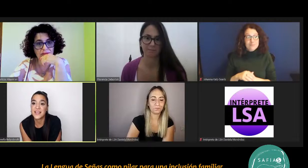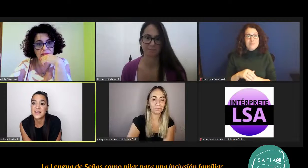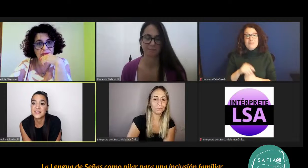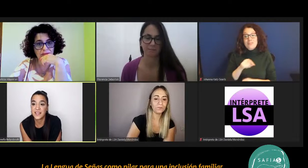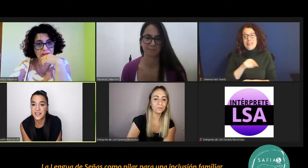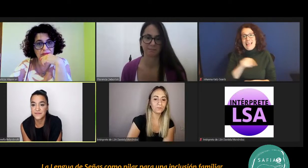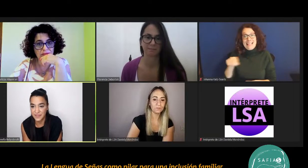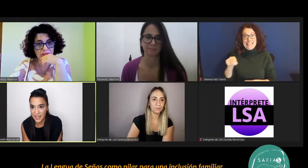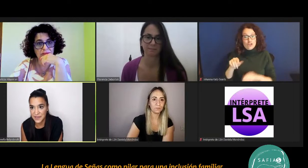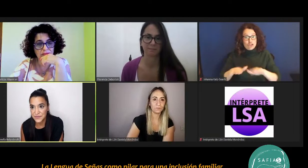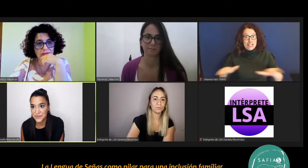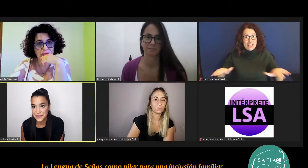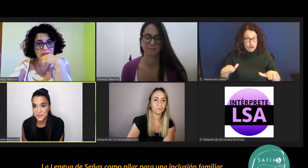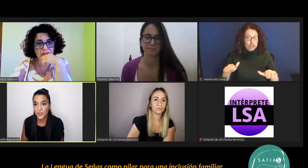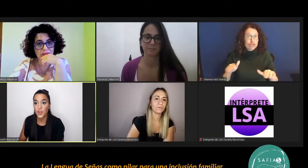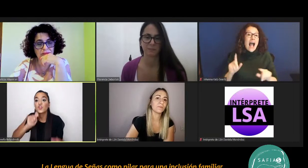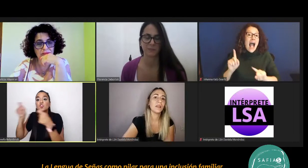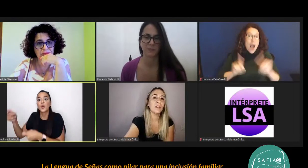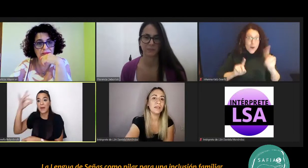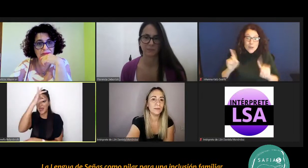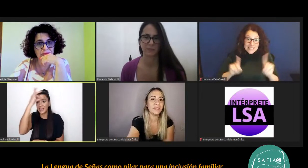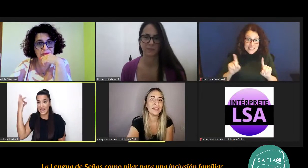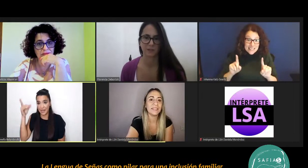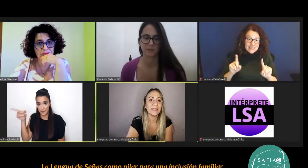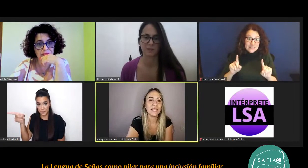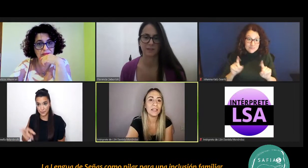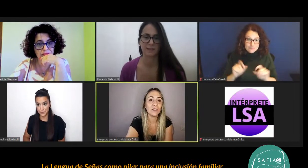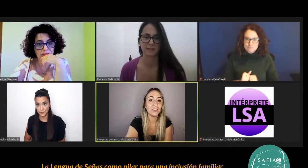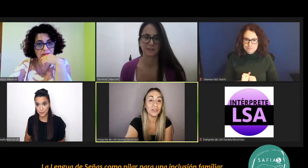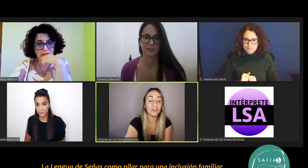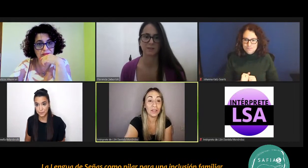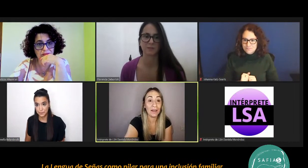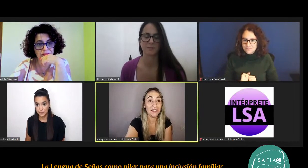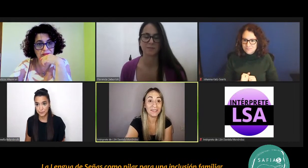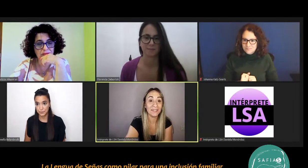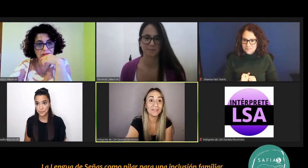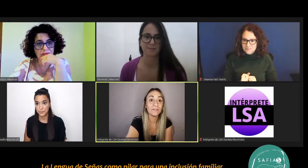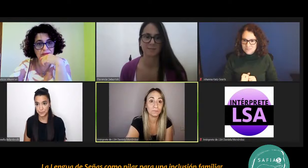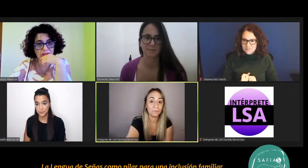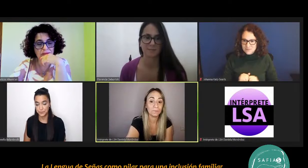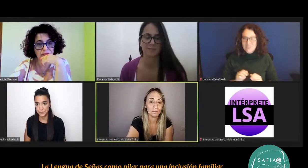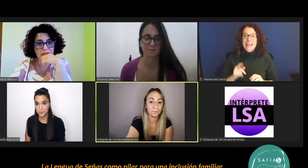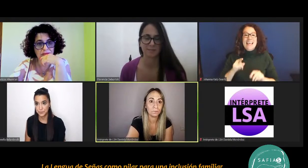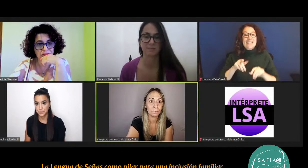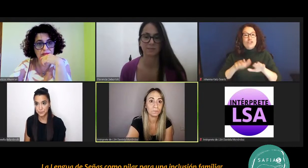Siempre se le enseñan, dale. Siempre se le enseña a los chicos, a veces